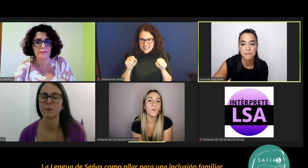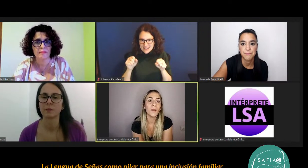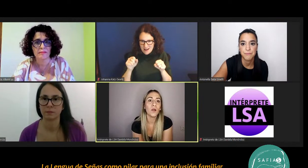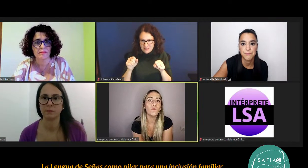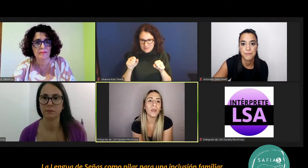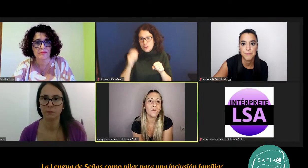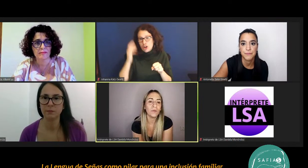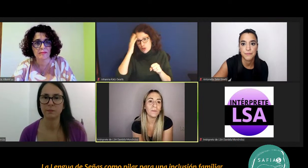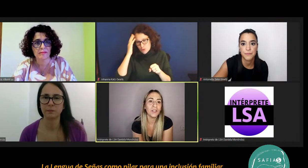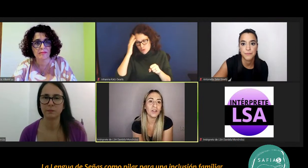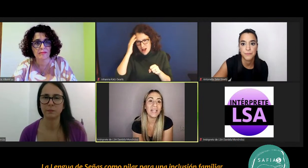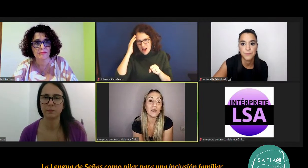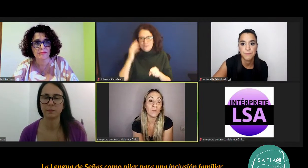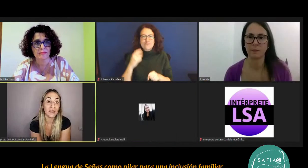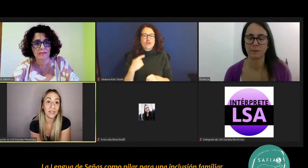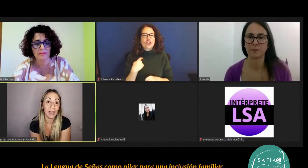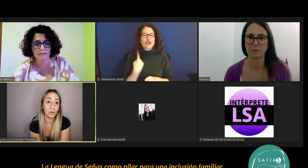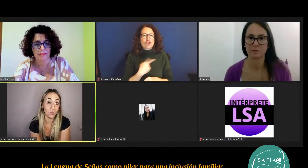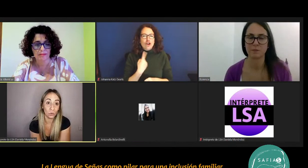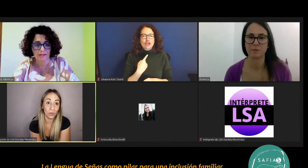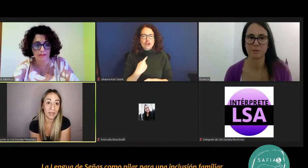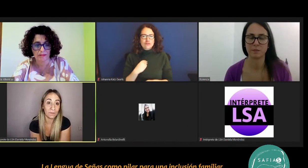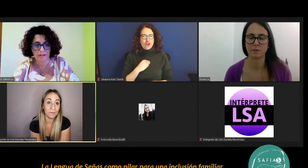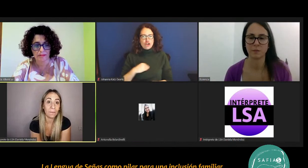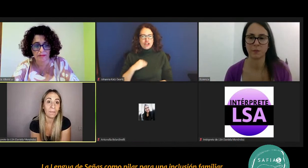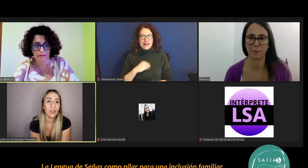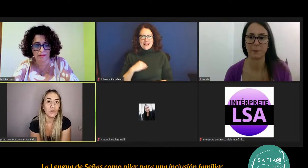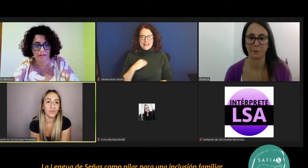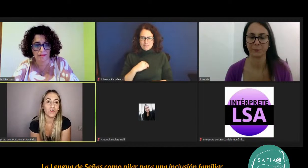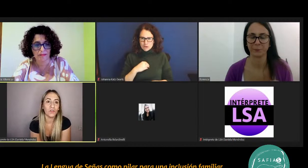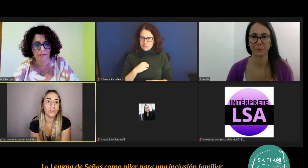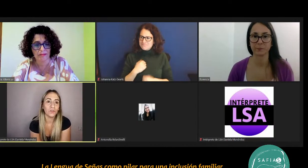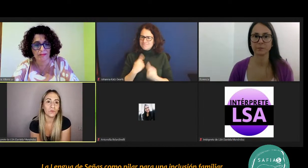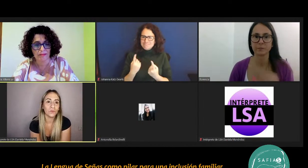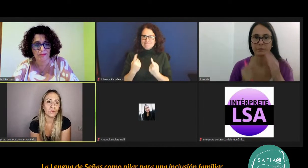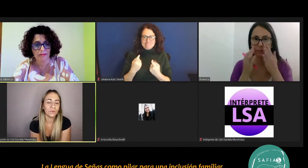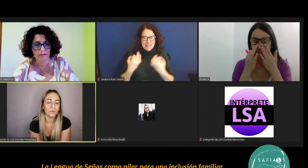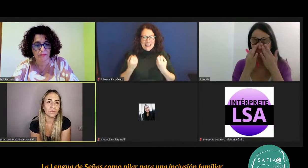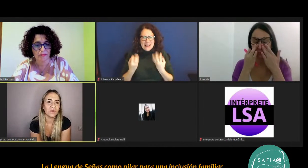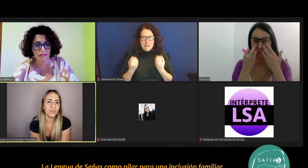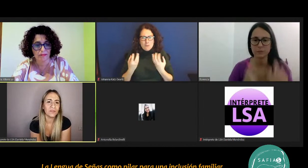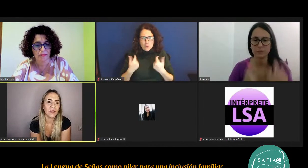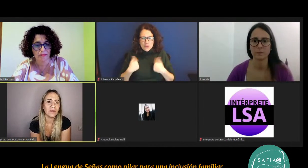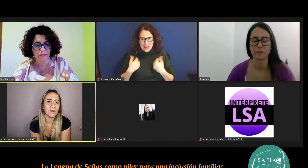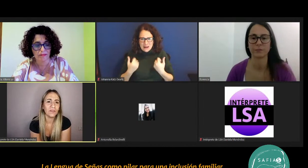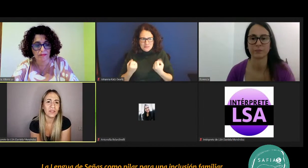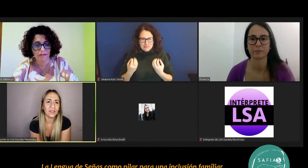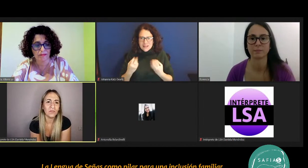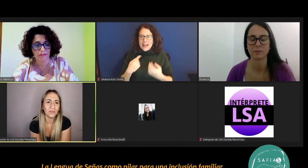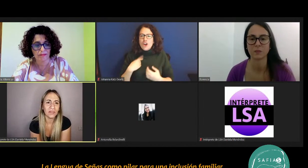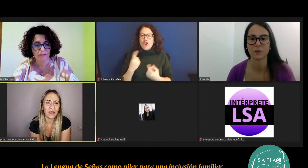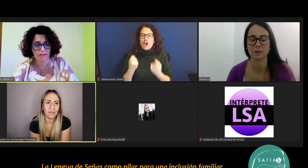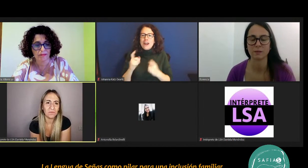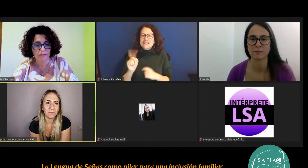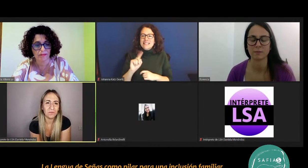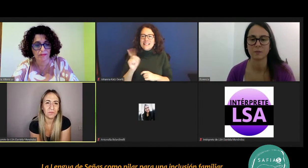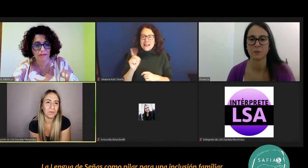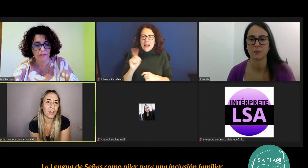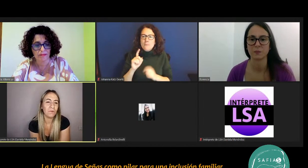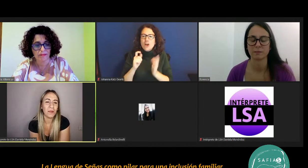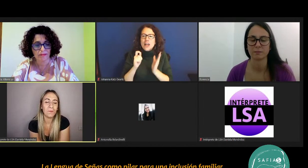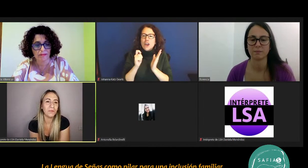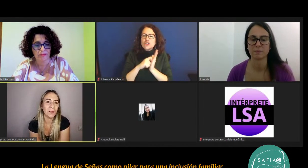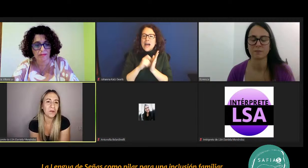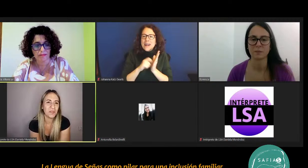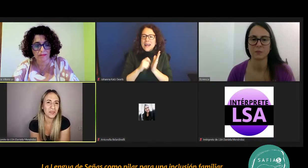Que se nos ve como una minoría lingüística, cultural. Nosotros nos sentimos, o sea,